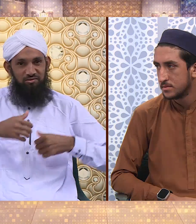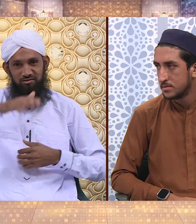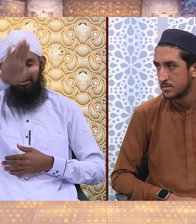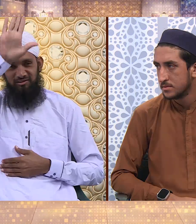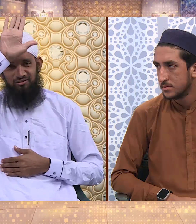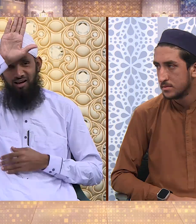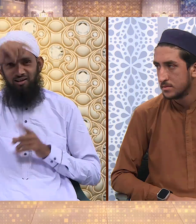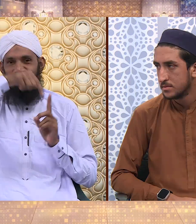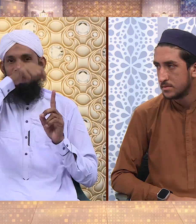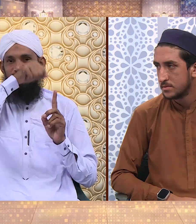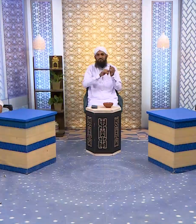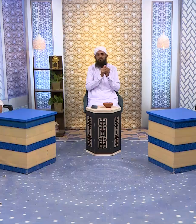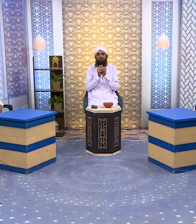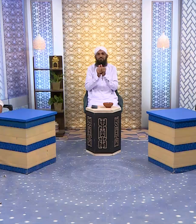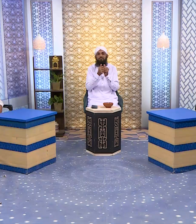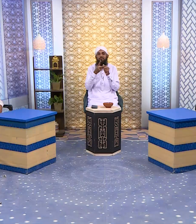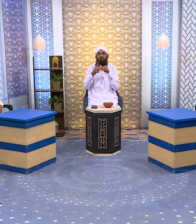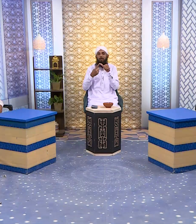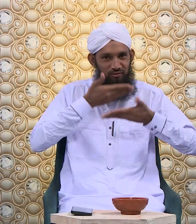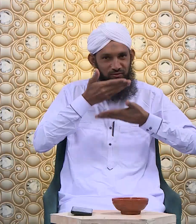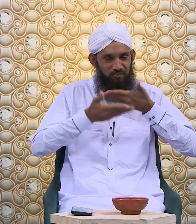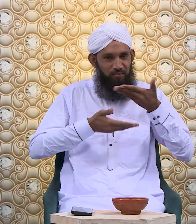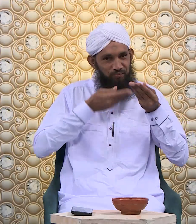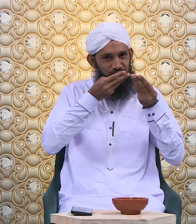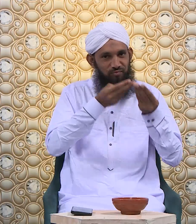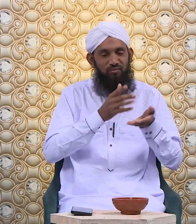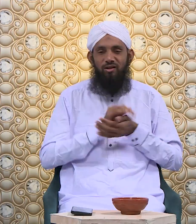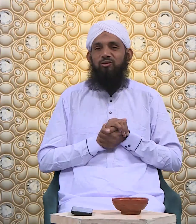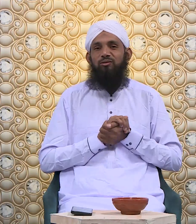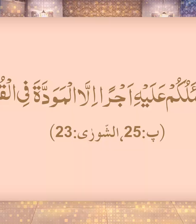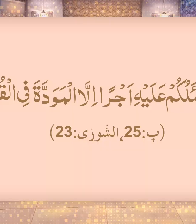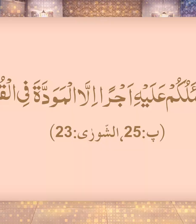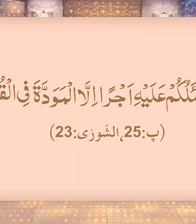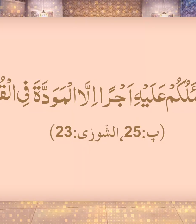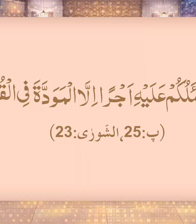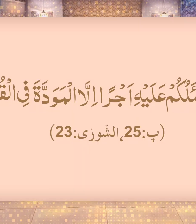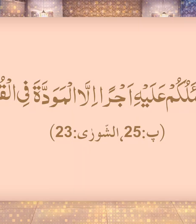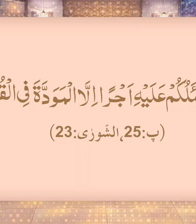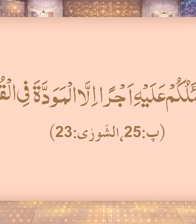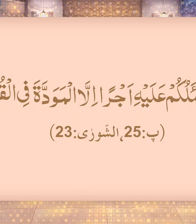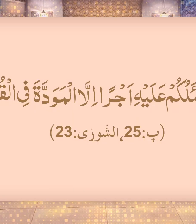بن عباس رضی اللہ تعالی عنہما فرماتے ہیں کہ جب یہ آیت نازل ہوئی قُلْ لَا